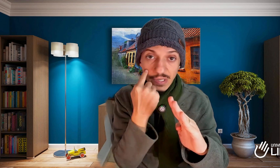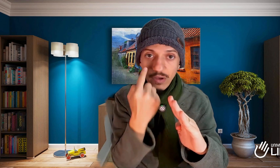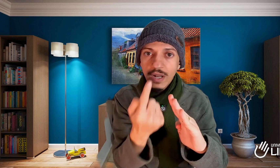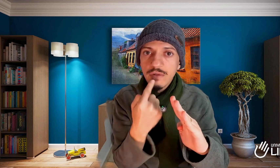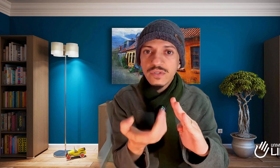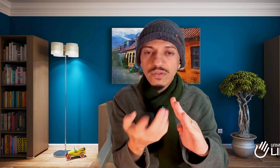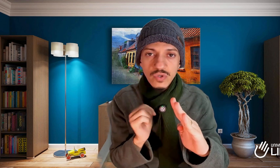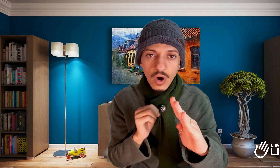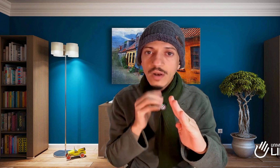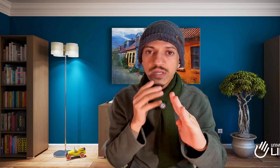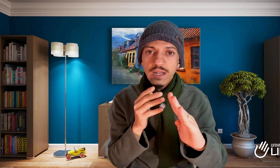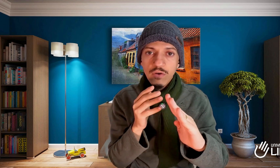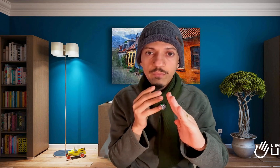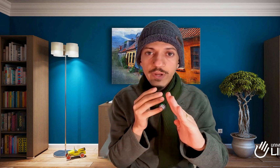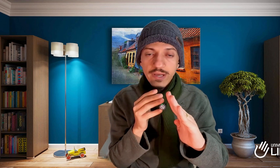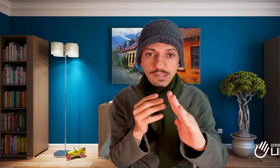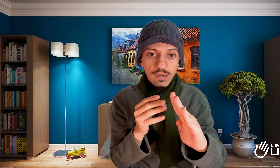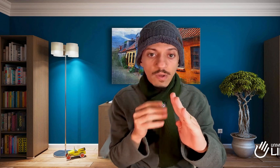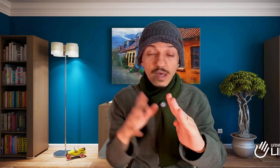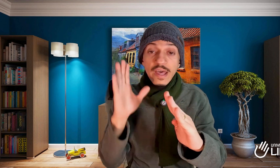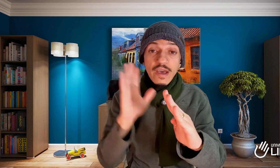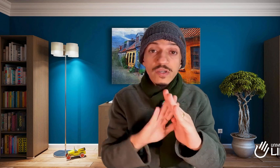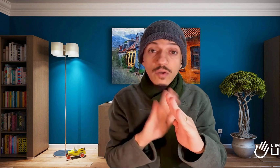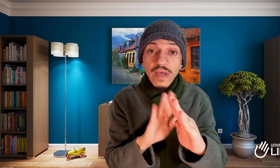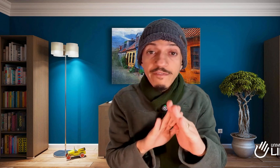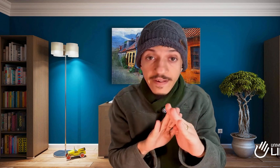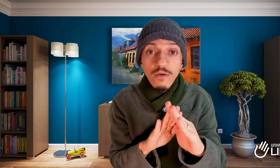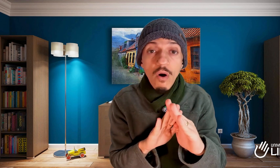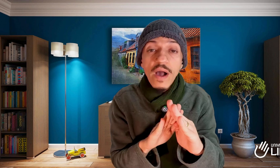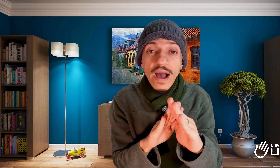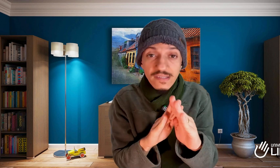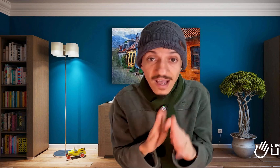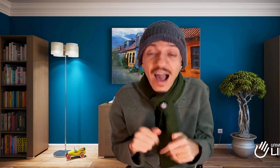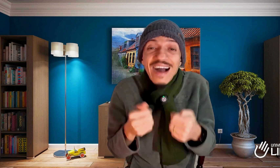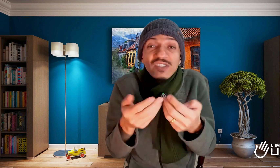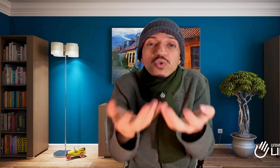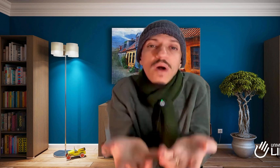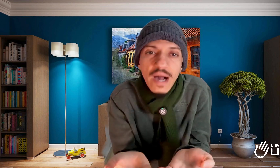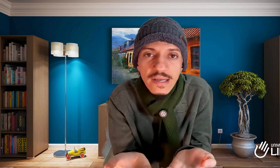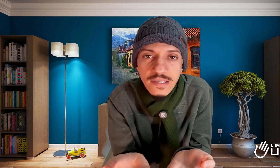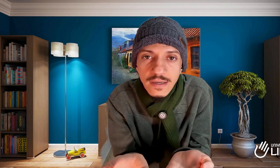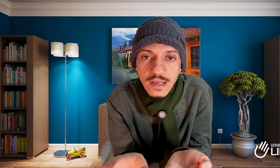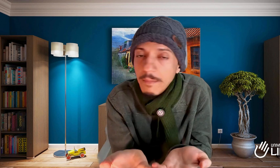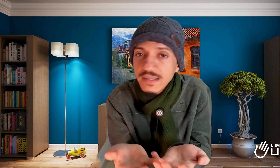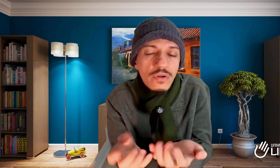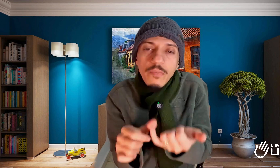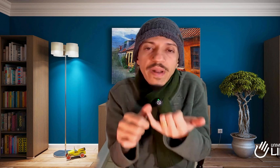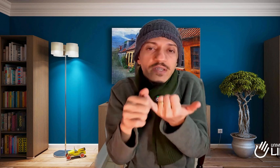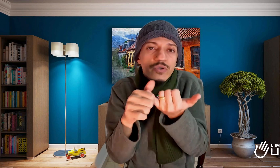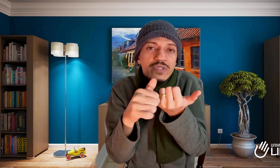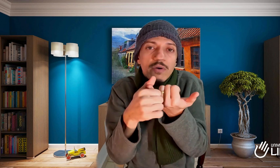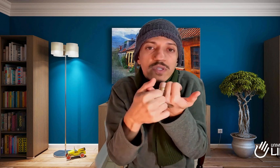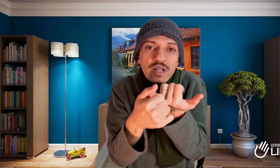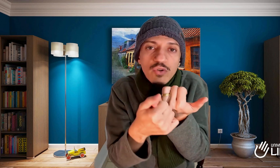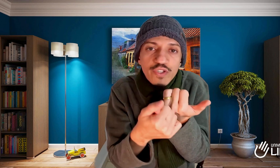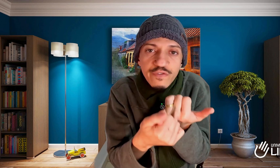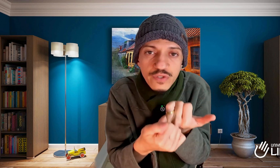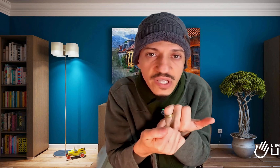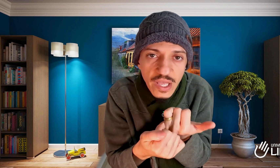olhando nos seus olhos ali na comunicação, eu estou me referindo a qual casa? A sua casa. Mas eu não preciso usar o sinal de você, eu